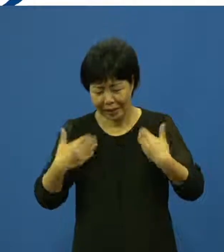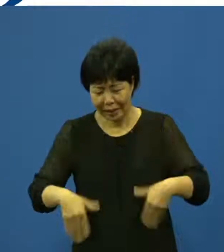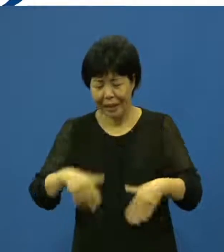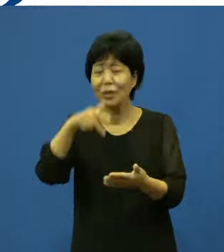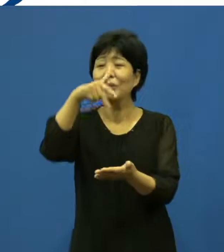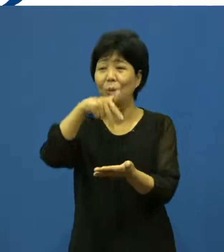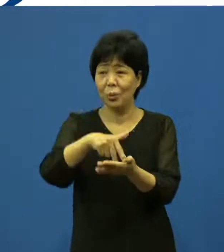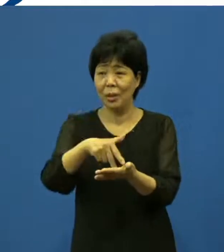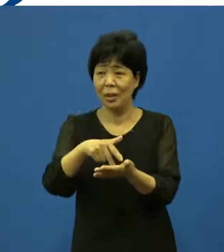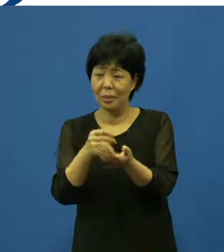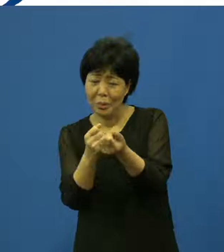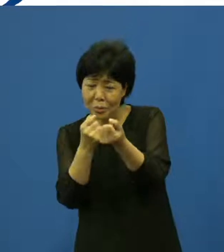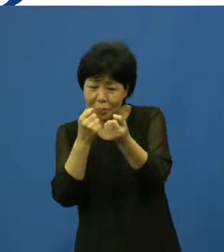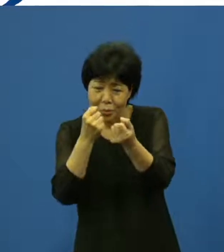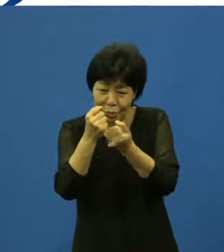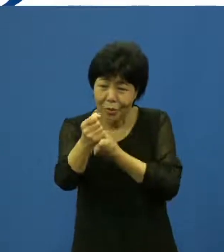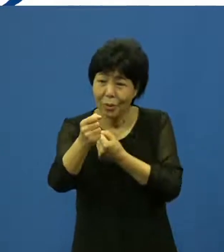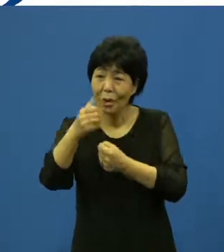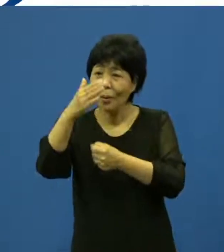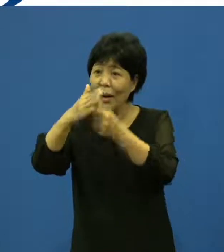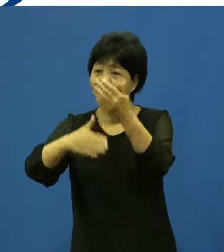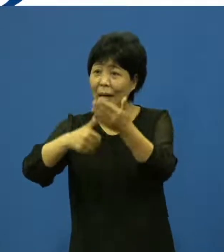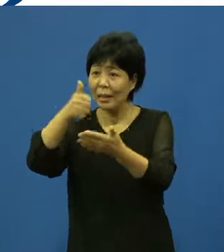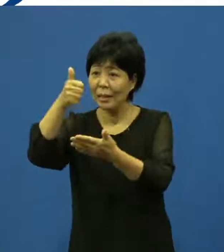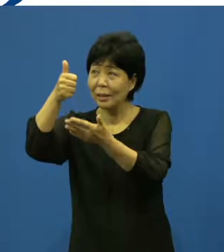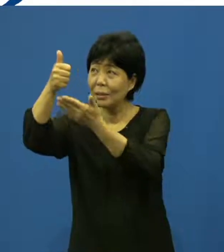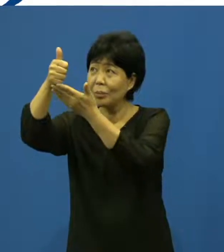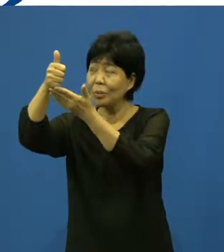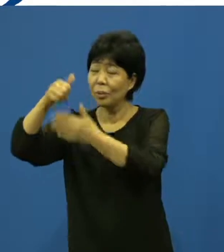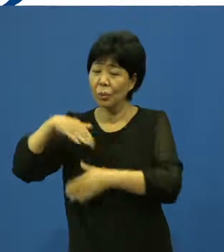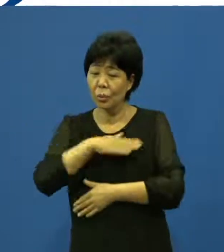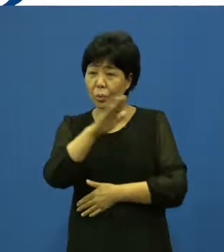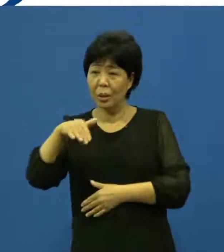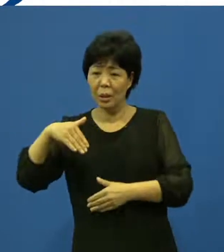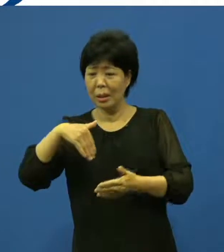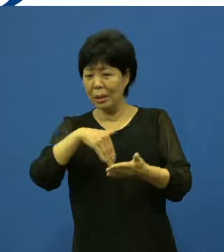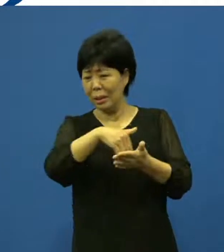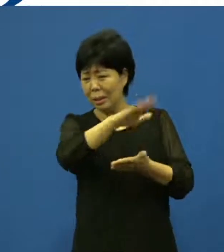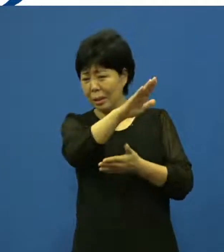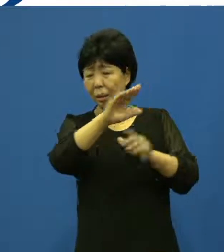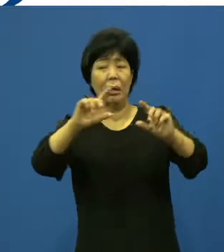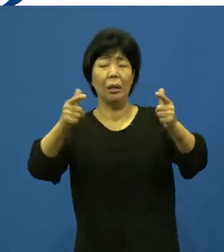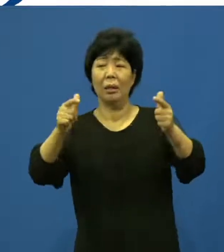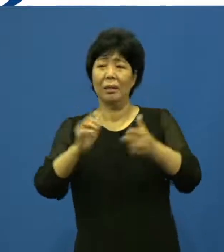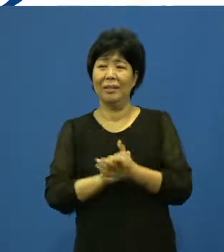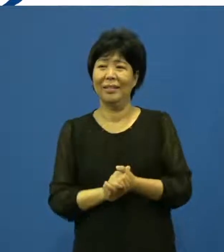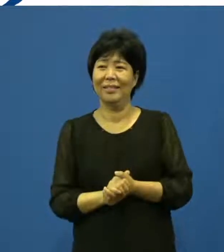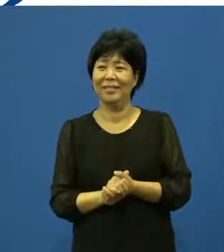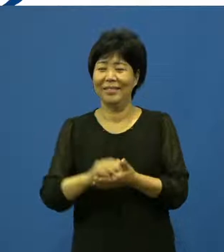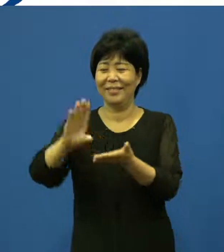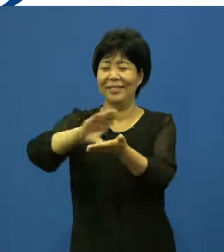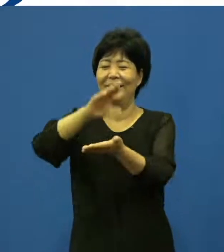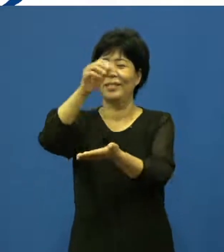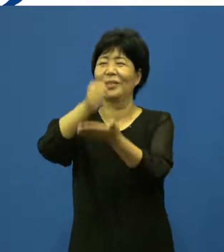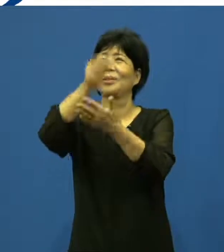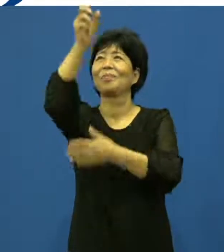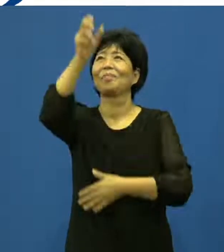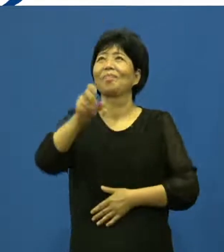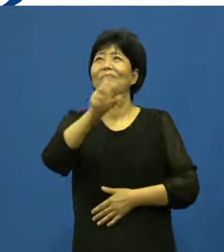그럼에도 불구하고 하나님 우리는 내치지 아니하십니다. 왜요? 그것이 갈보리 언덕에 2000년 전에 그리스도의 십자가에